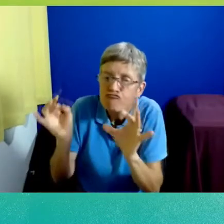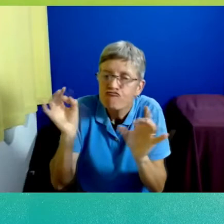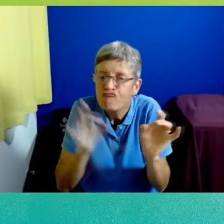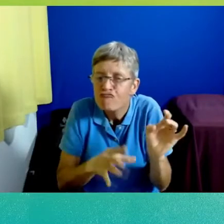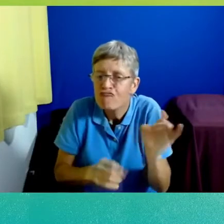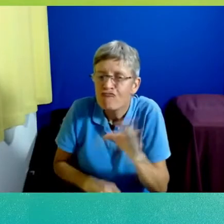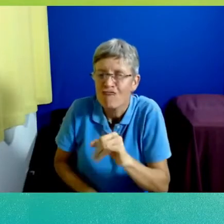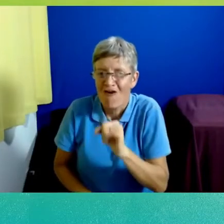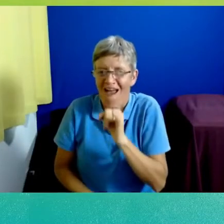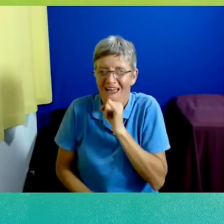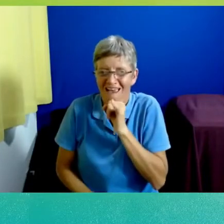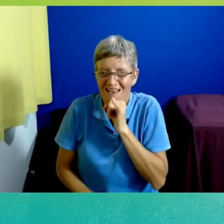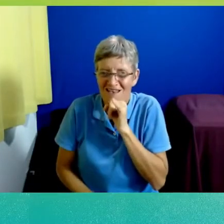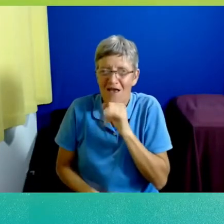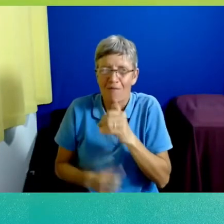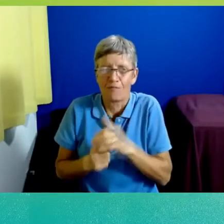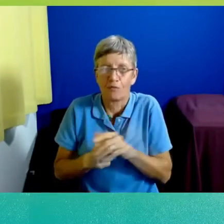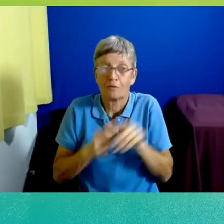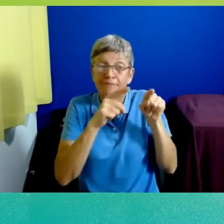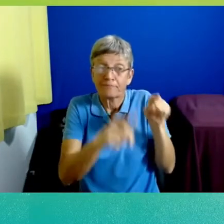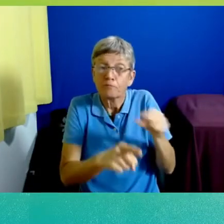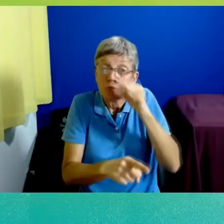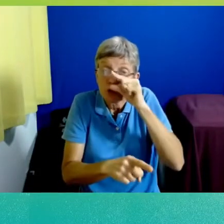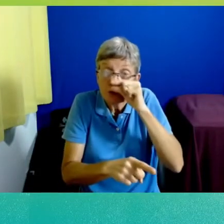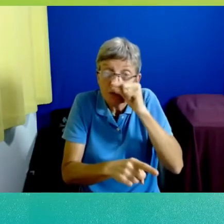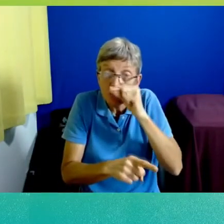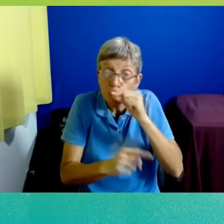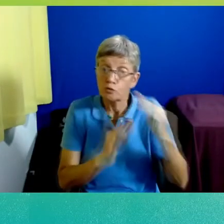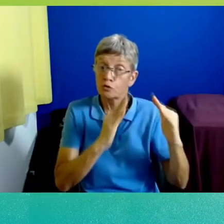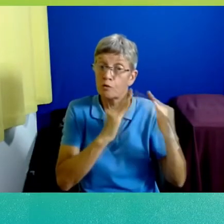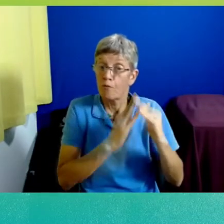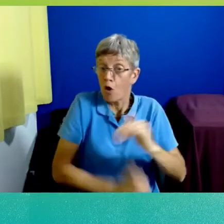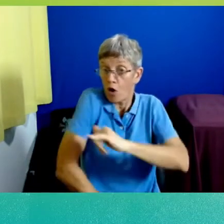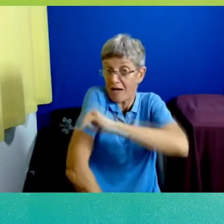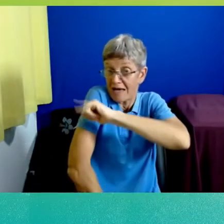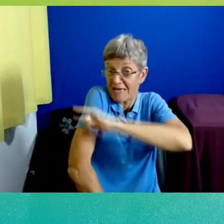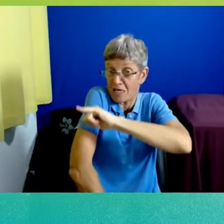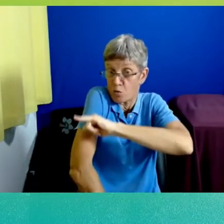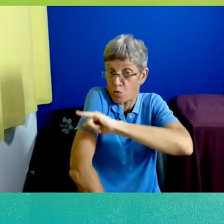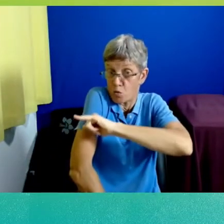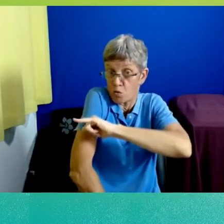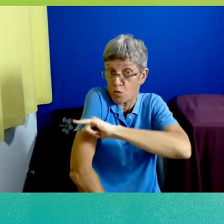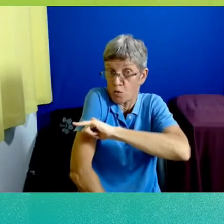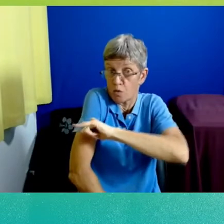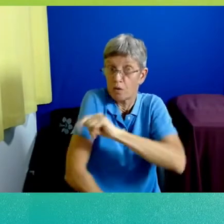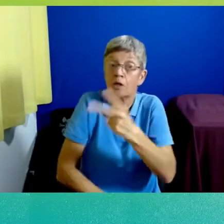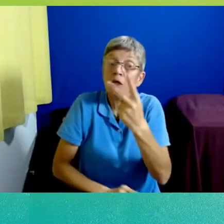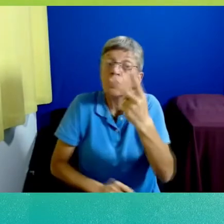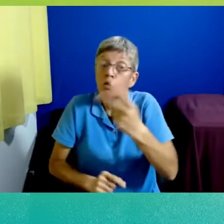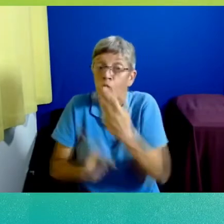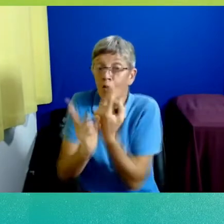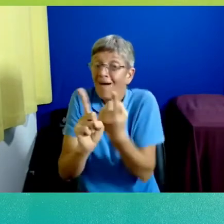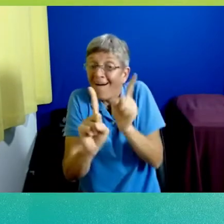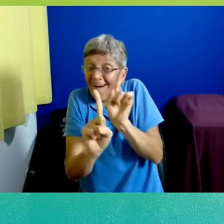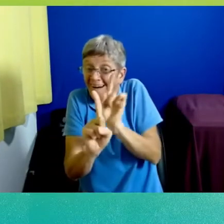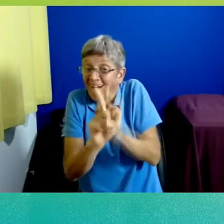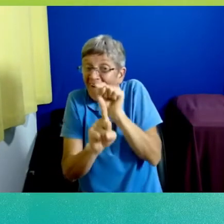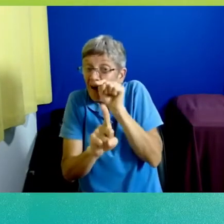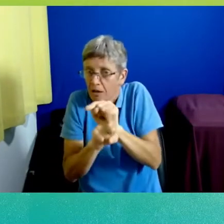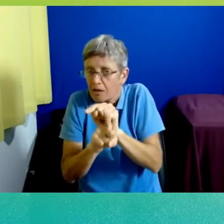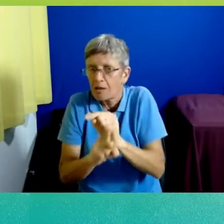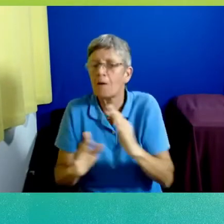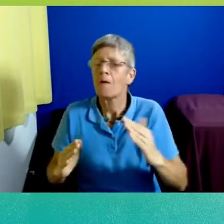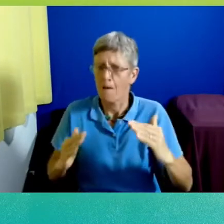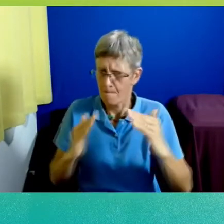Libras, ela só está no livro? Não. Por exemplo, ele mora no